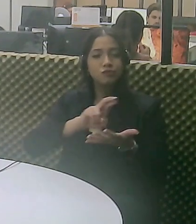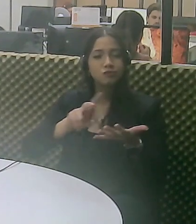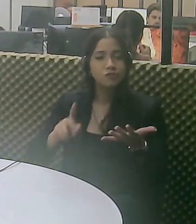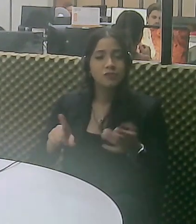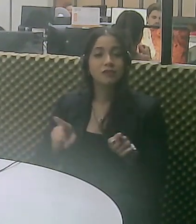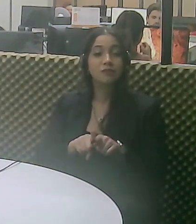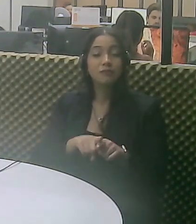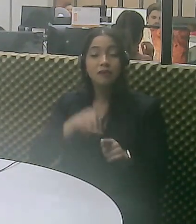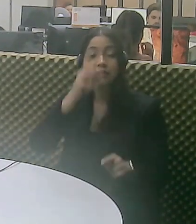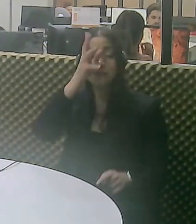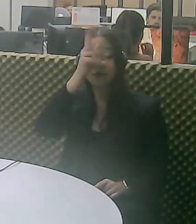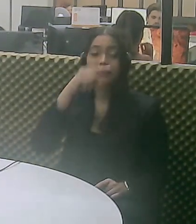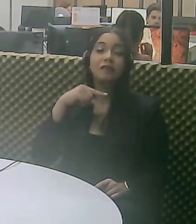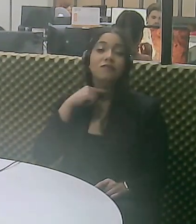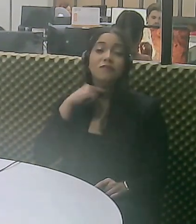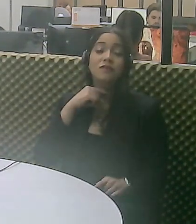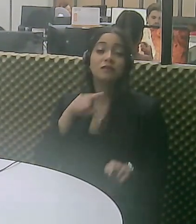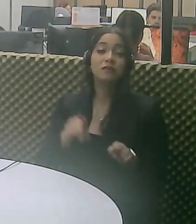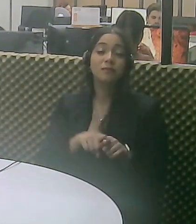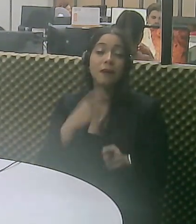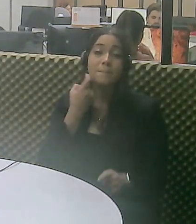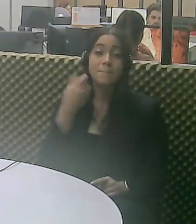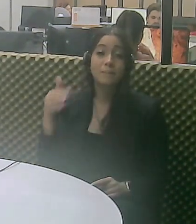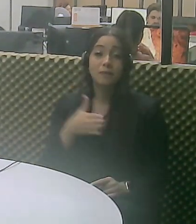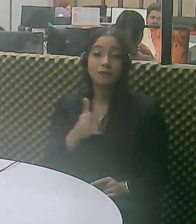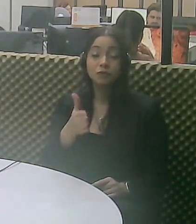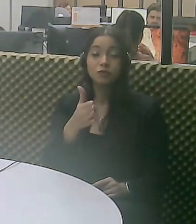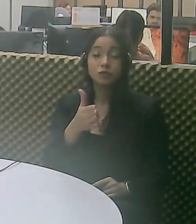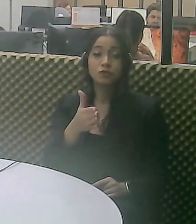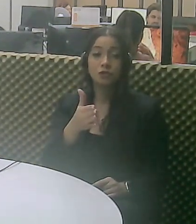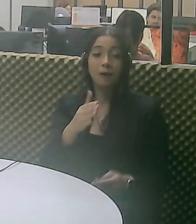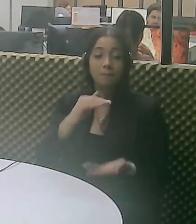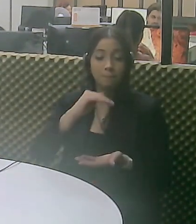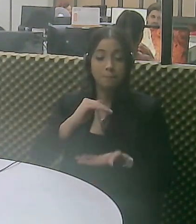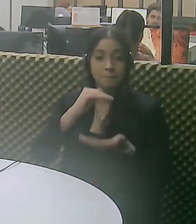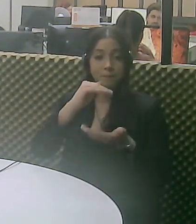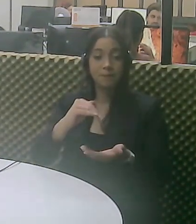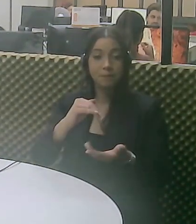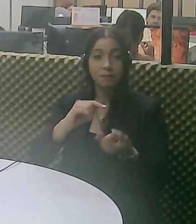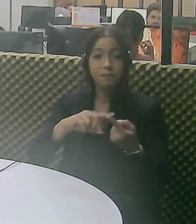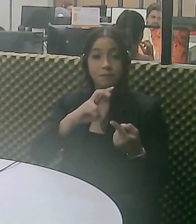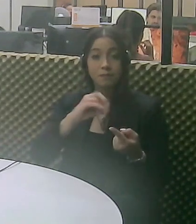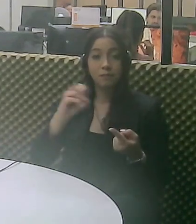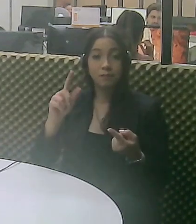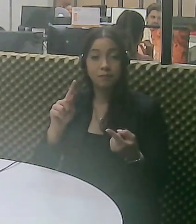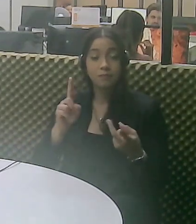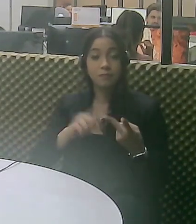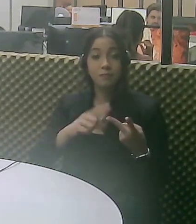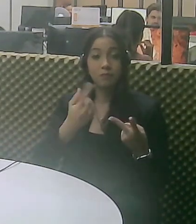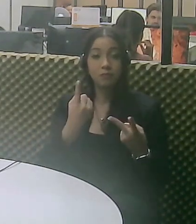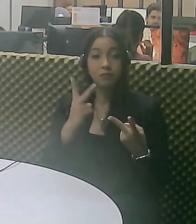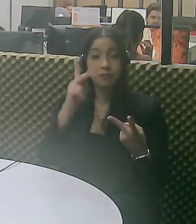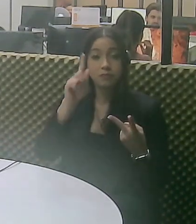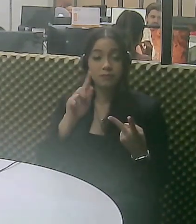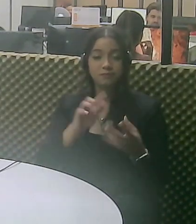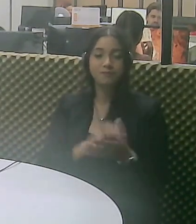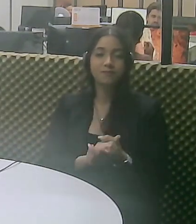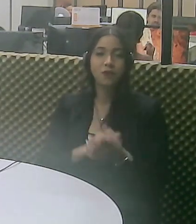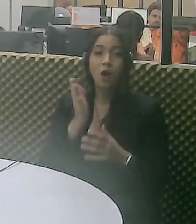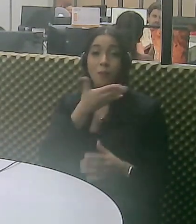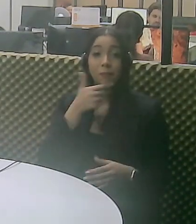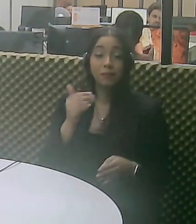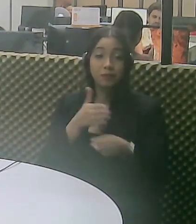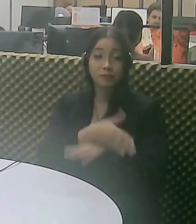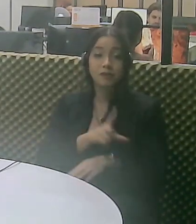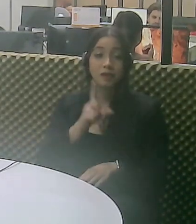encontra frango caipira e filé de tilápia, que são comercializados em pacotes embalados de 500 gramas e 1 quilo. O melhor acesso